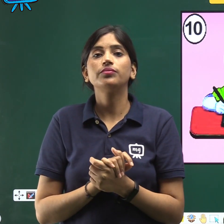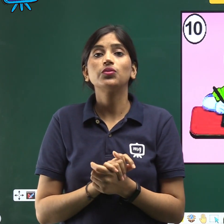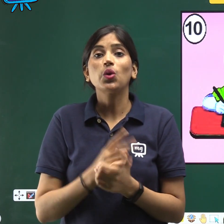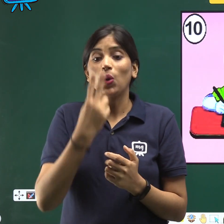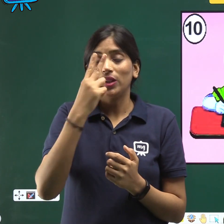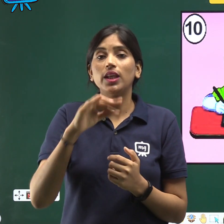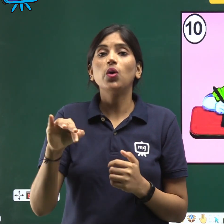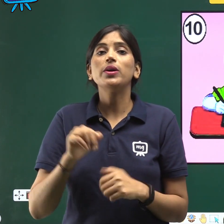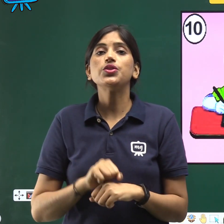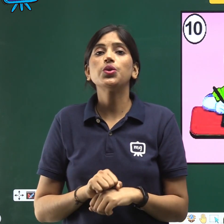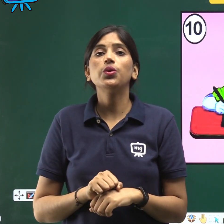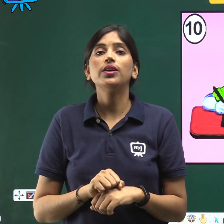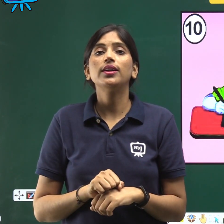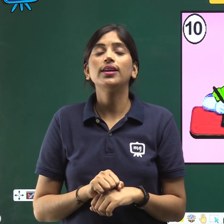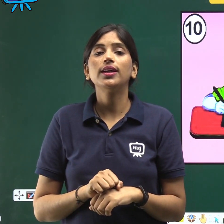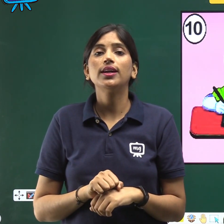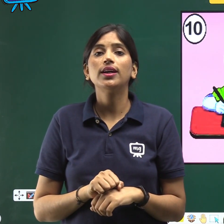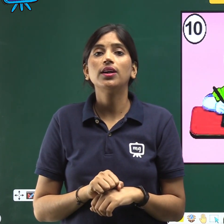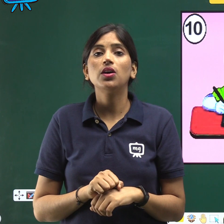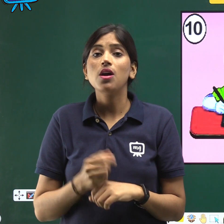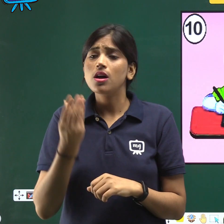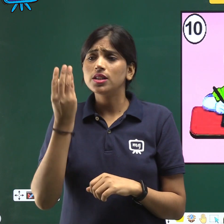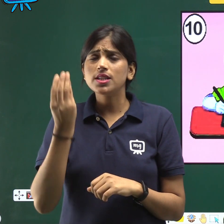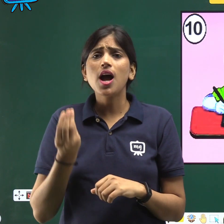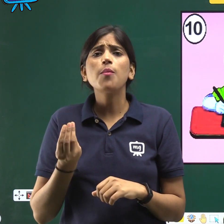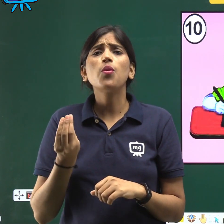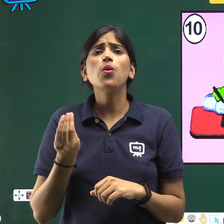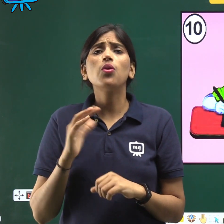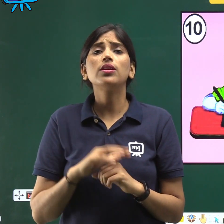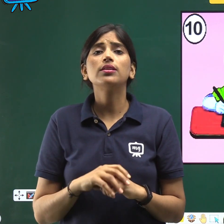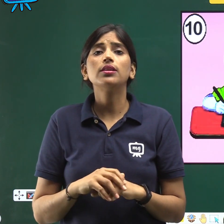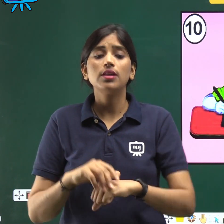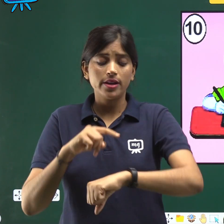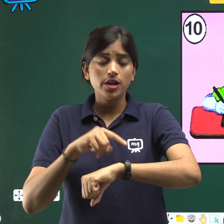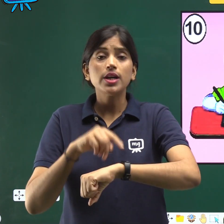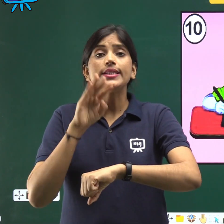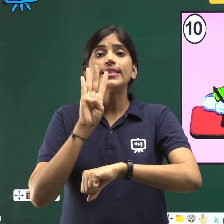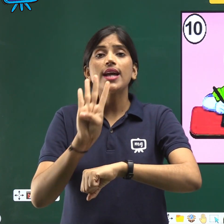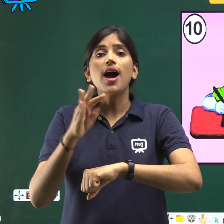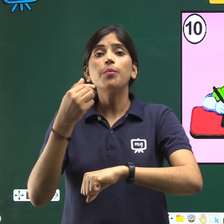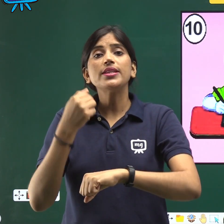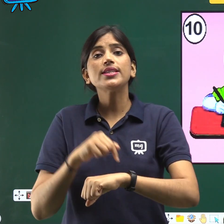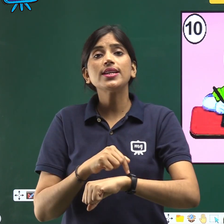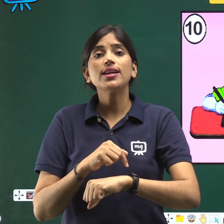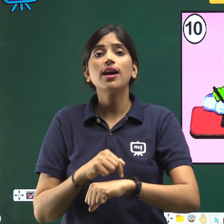देखो बच्चों, शाम को 4 बजे